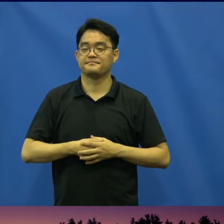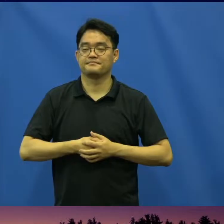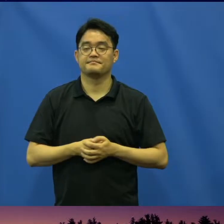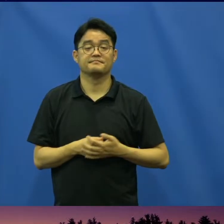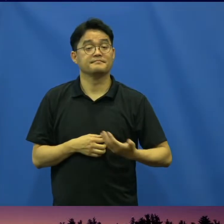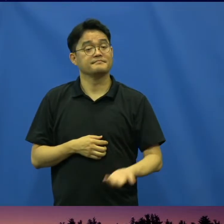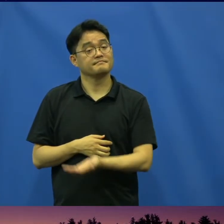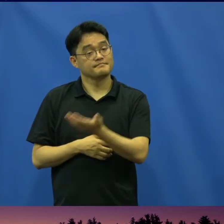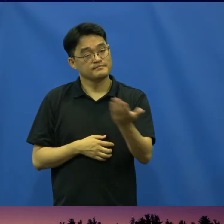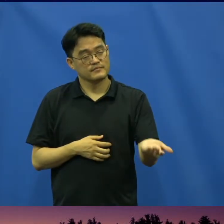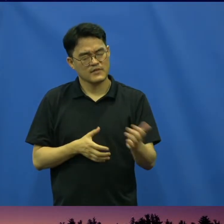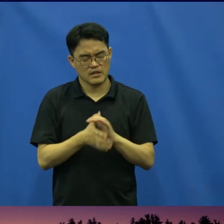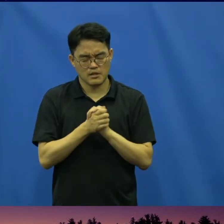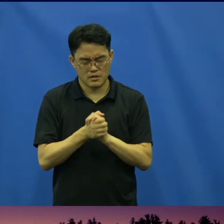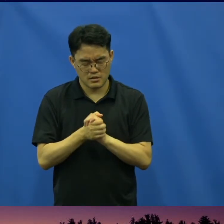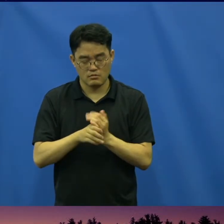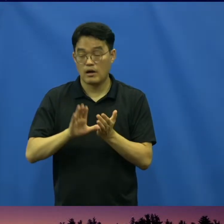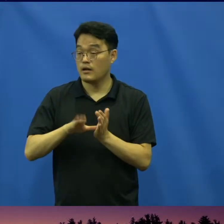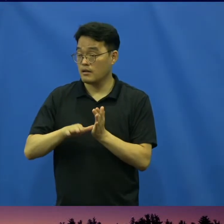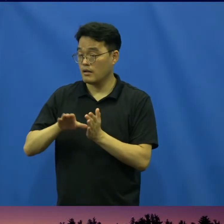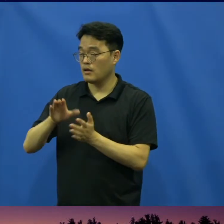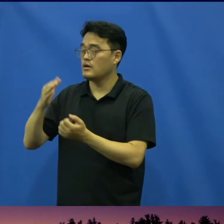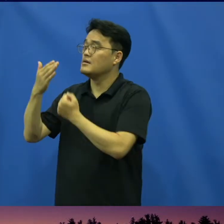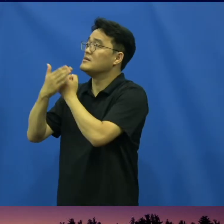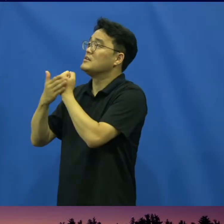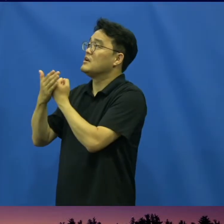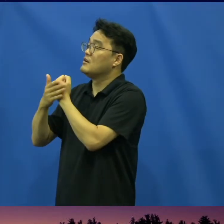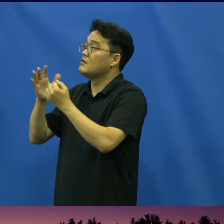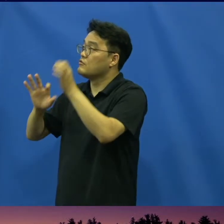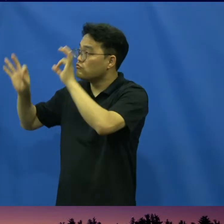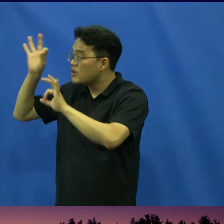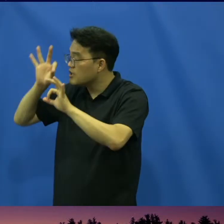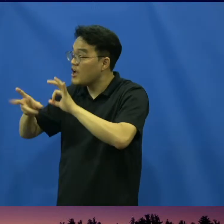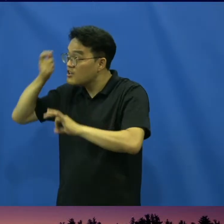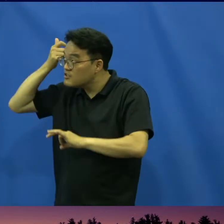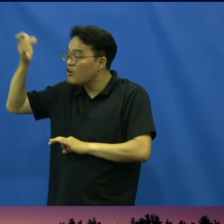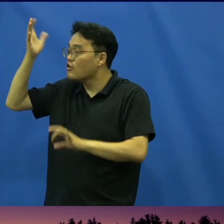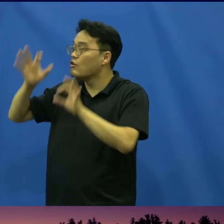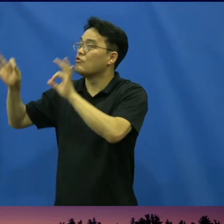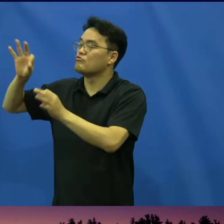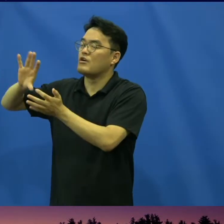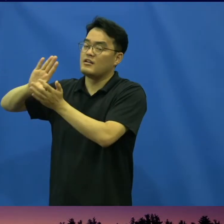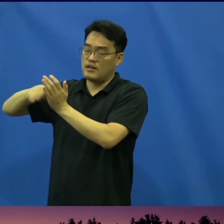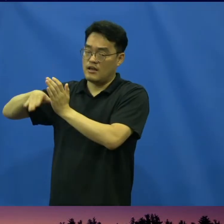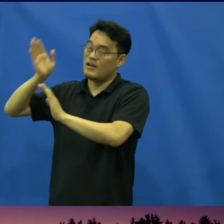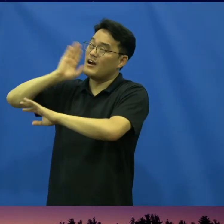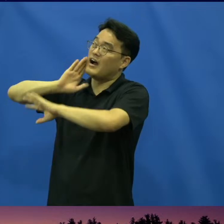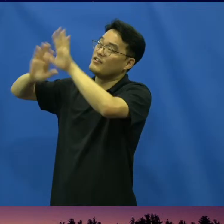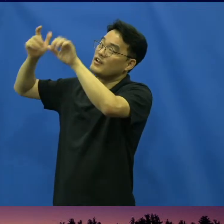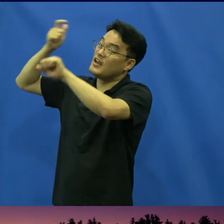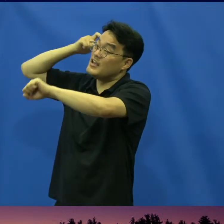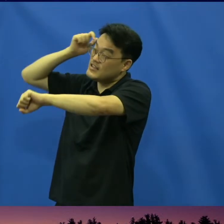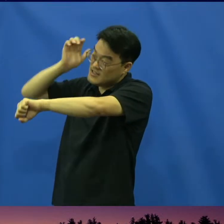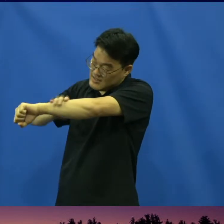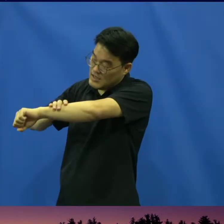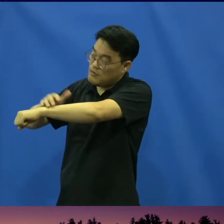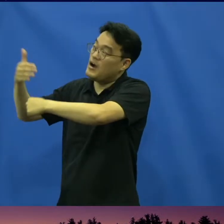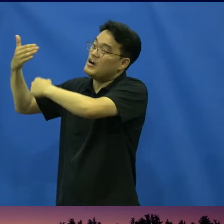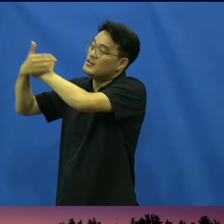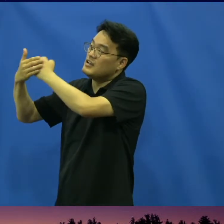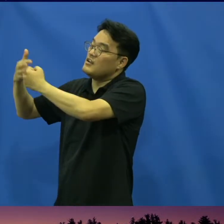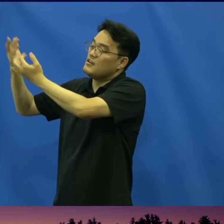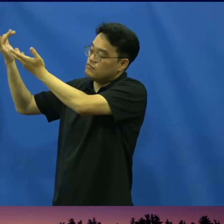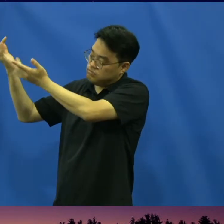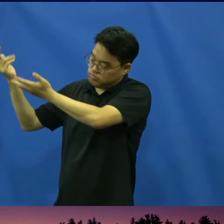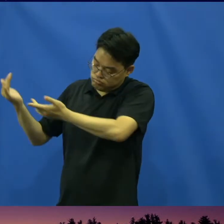것들을 하나님 흘려보내시죠. 지혜를 흘려보내시죠. 하늘의 지혜가 흐르게 하는 거죠, 내 안에. 그때